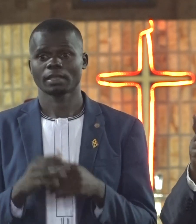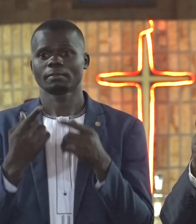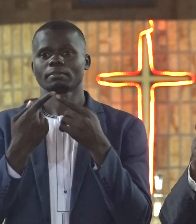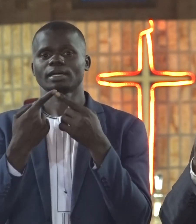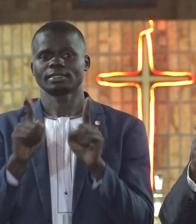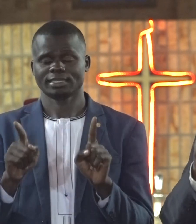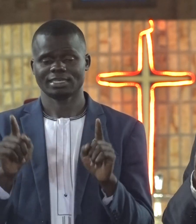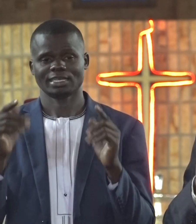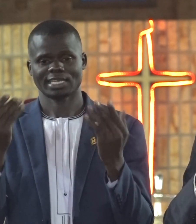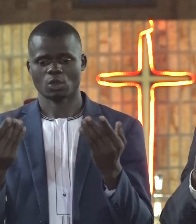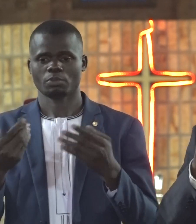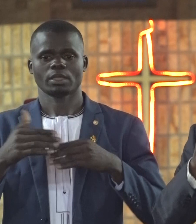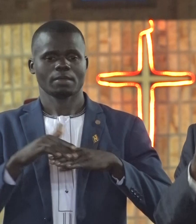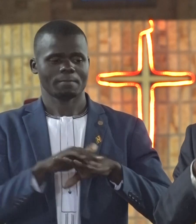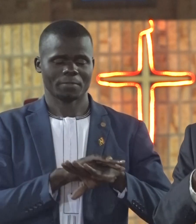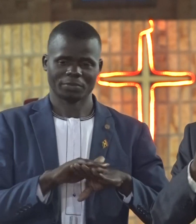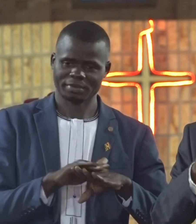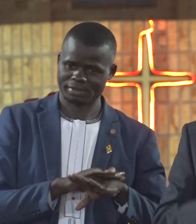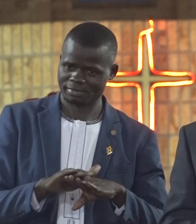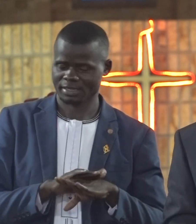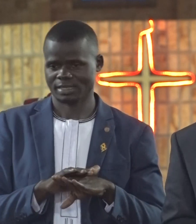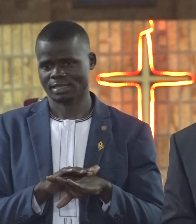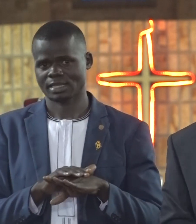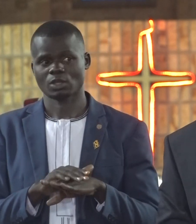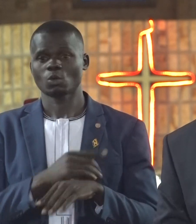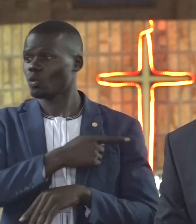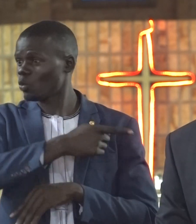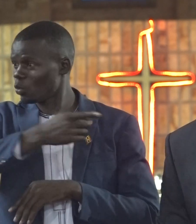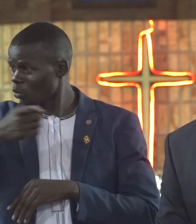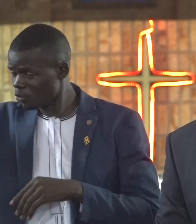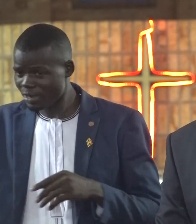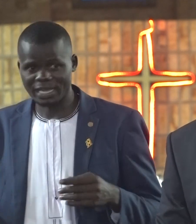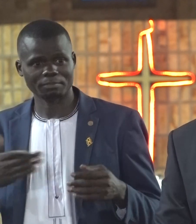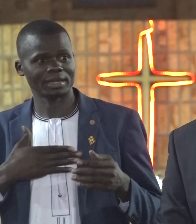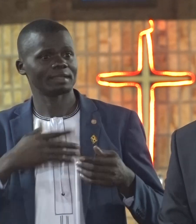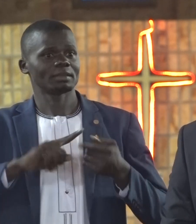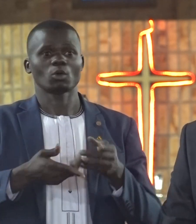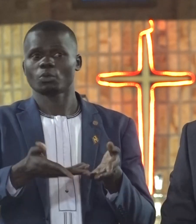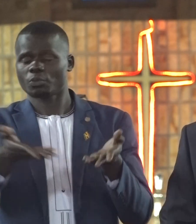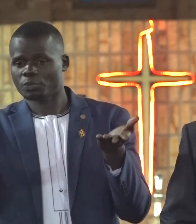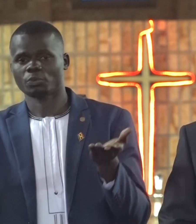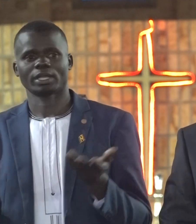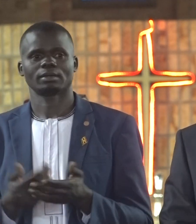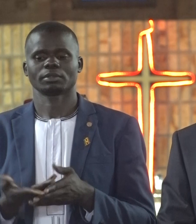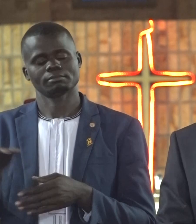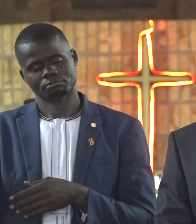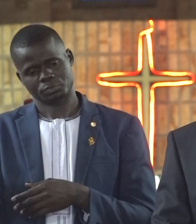Naye olw'okuba Obuganda butambulira mu buufu bw'empologoma, ffenna ffenna ne bannange bwe tukola awo we tugumira.